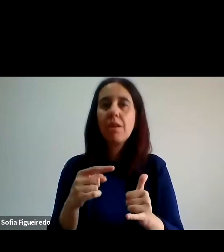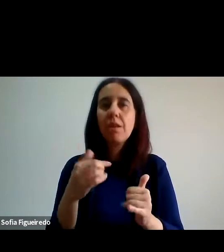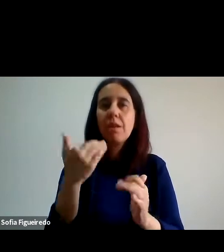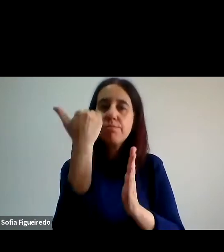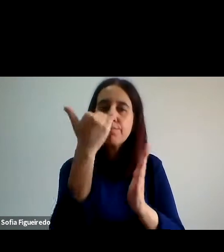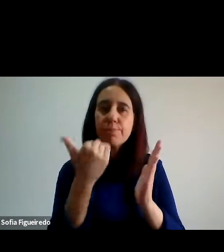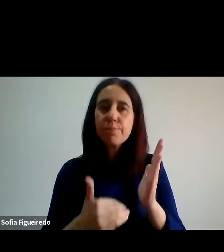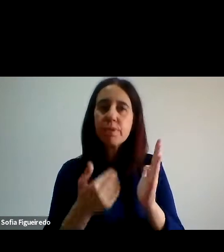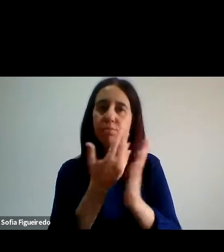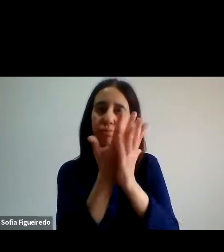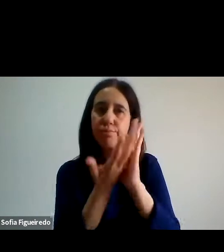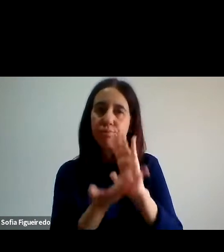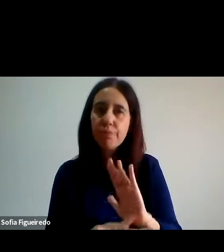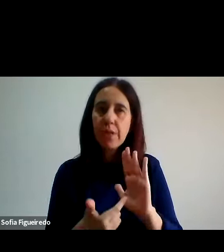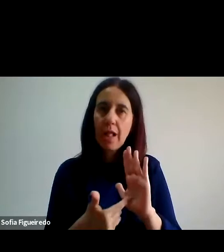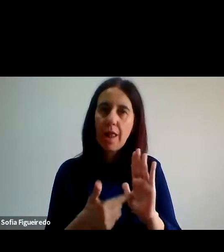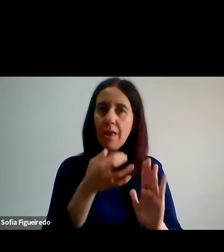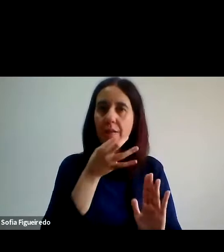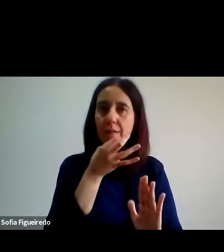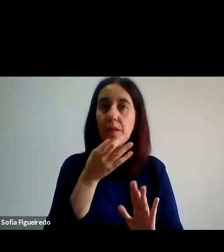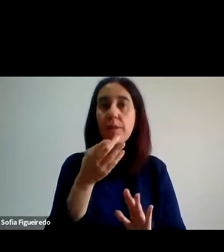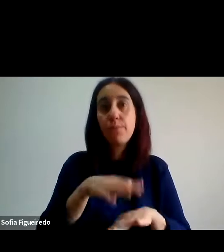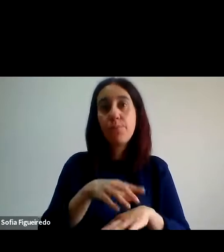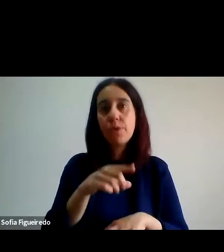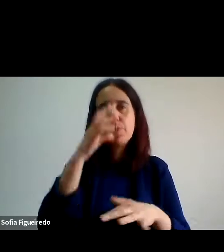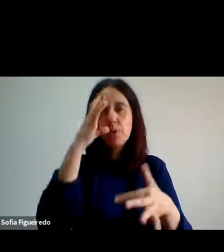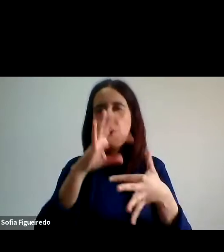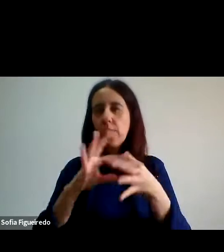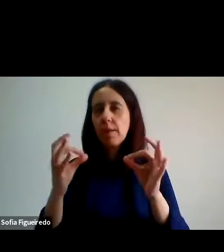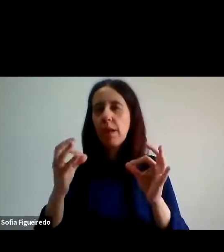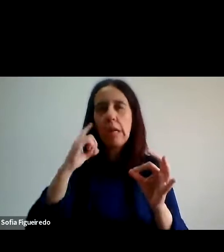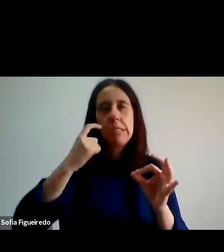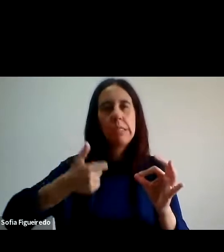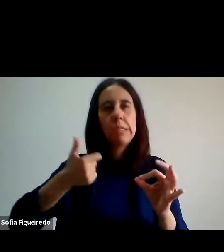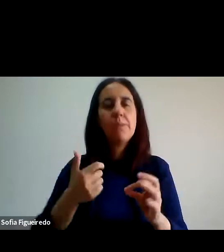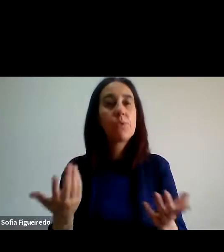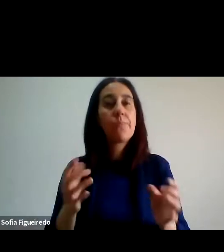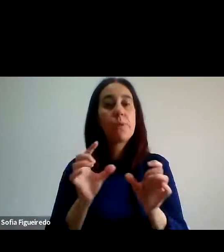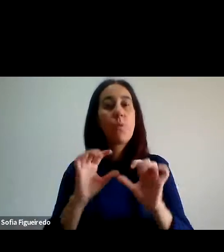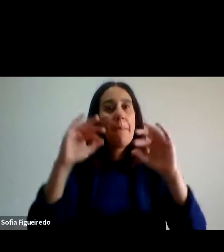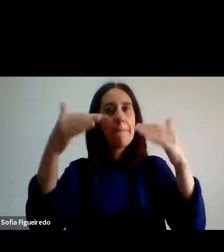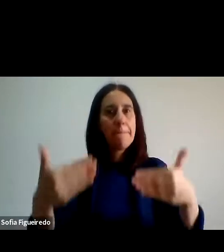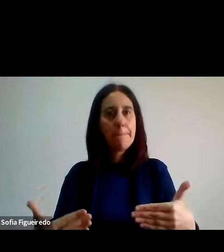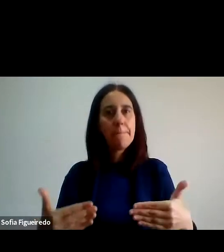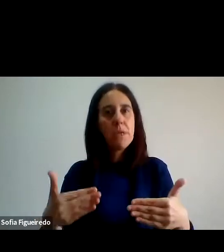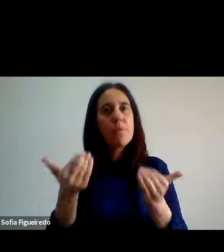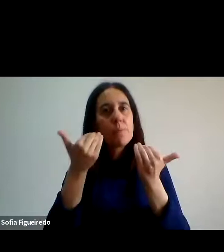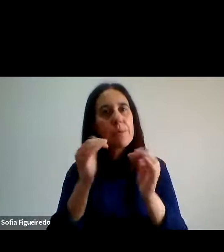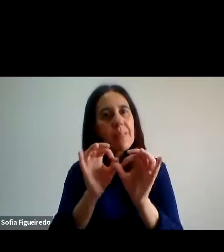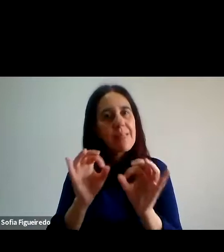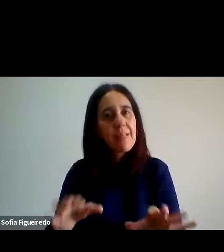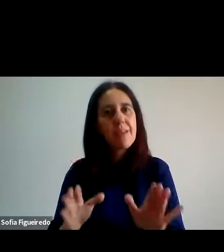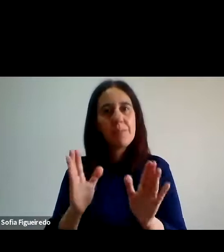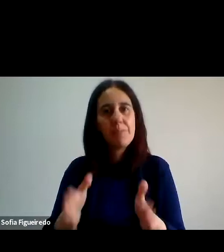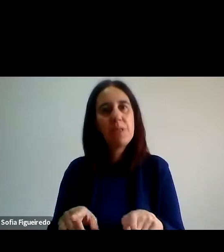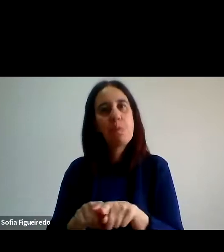diferentes dimensões que aqui estamos a falar, e por isso é que a questão da coerência é absolutamente central. Portanto, eu na web tenho que ter exatamente a mesma informação também que